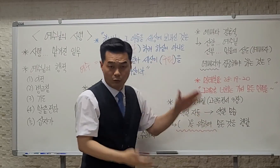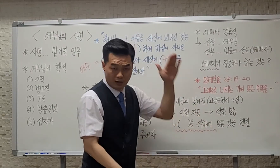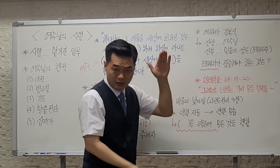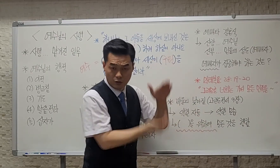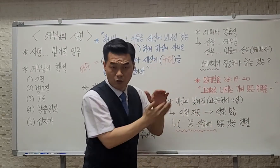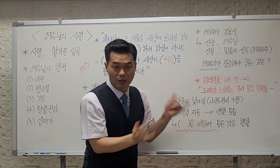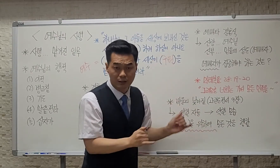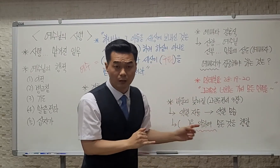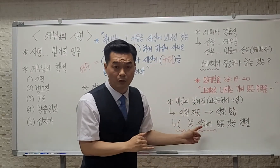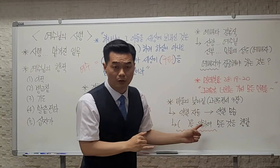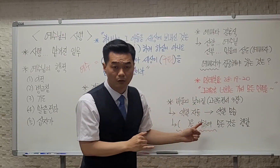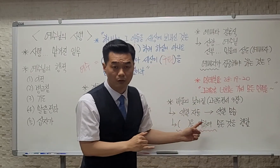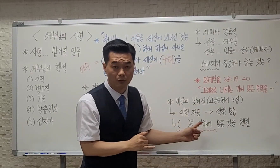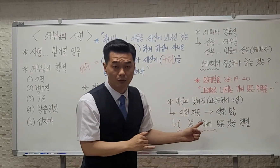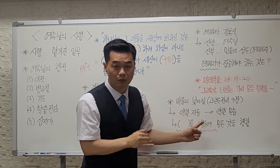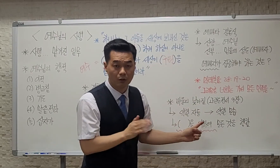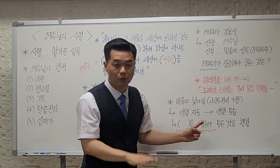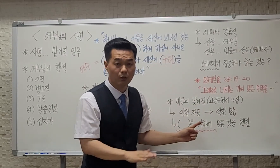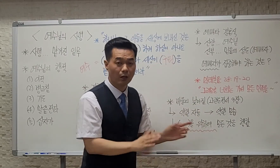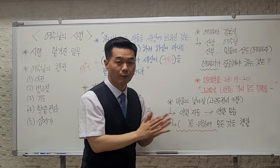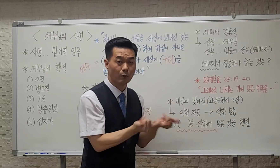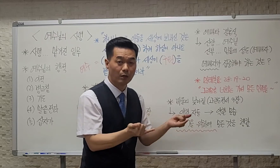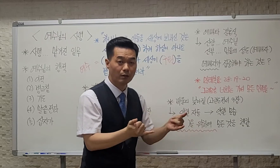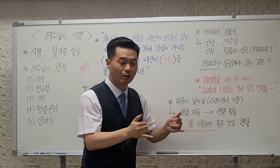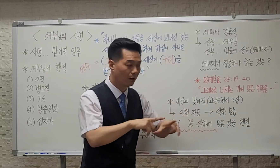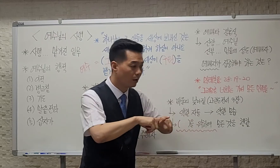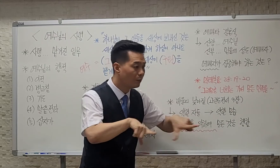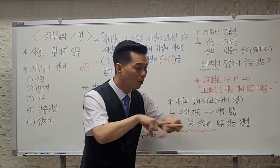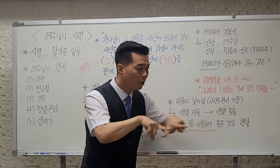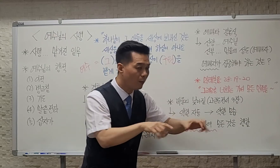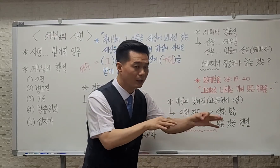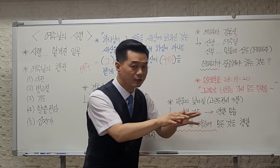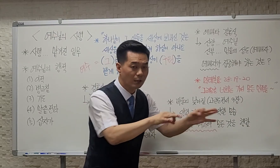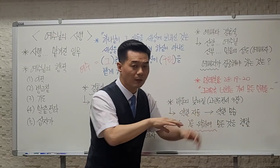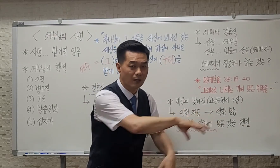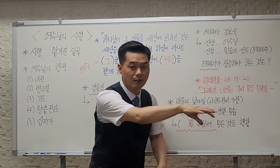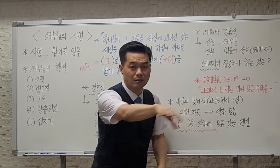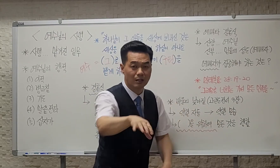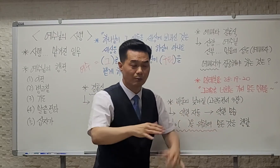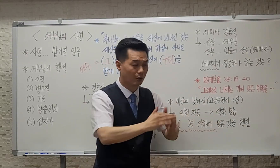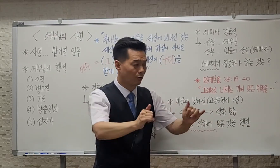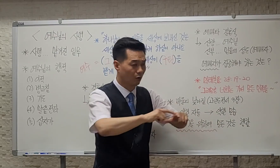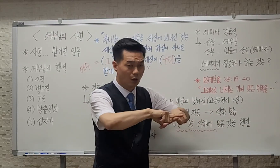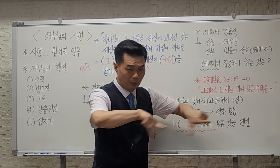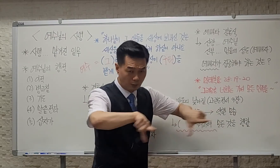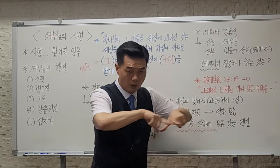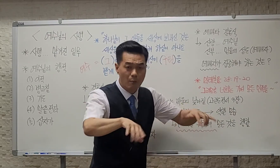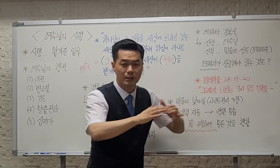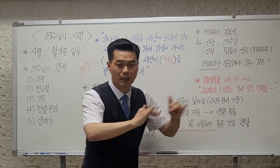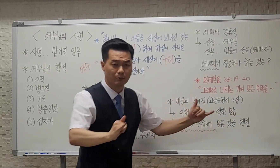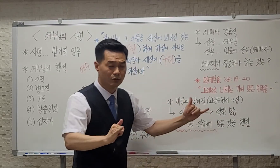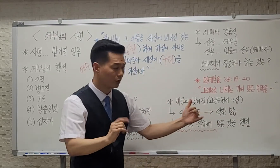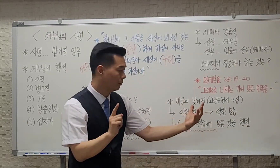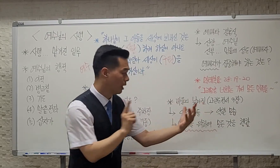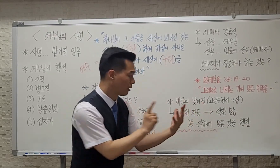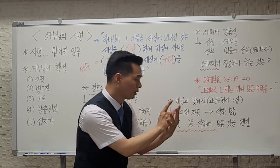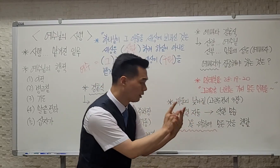굉장히 뛰어난 사람이에요. 그런데 본인은 평범한 시장판에 있는 사람들하고 평범한 사람들처럼 그들을